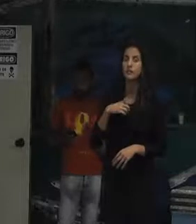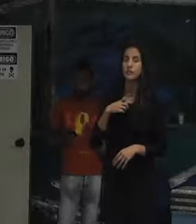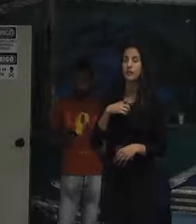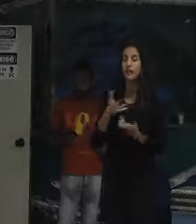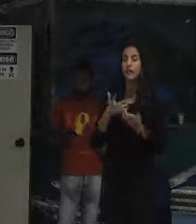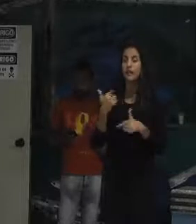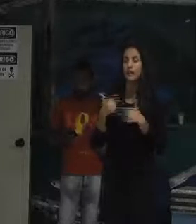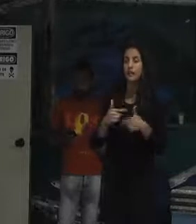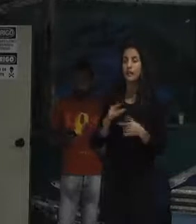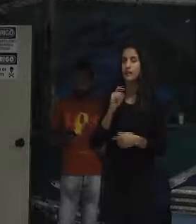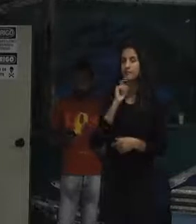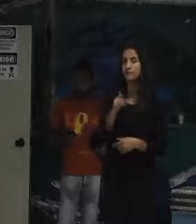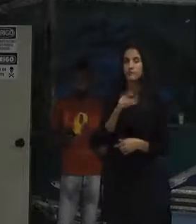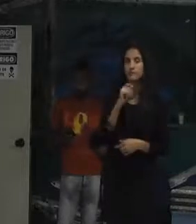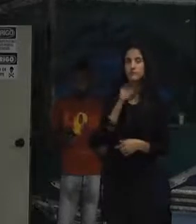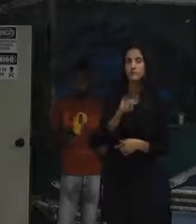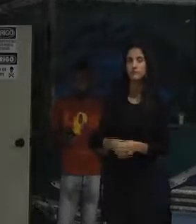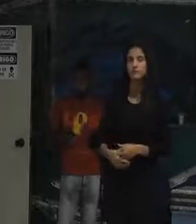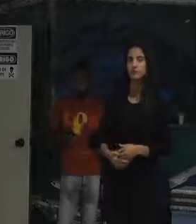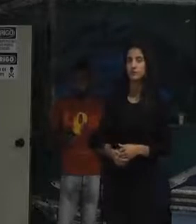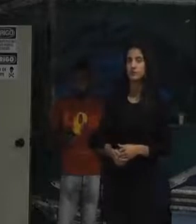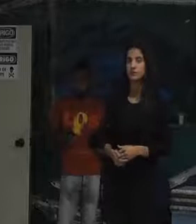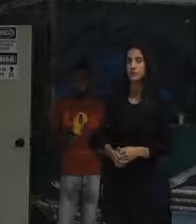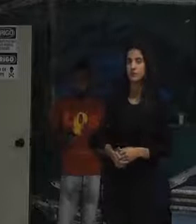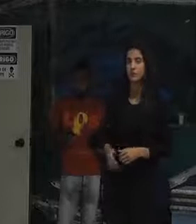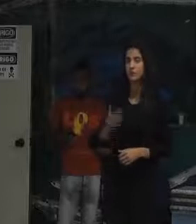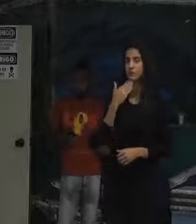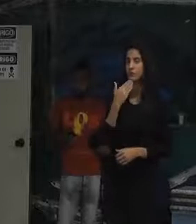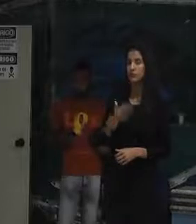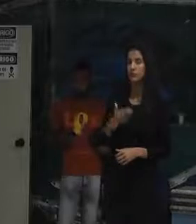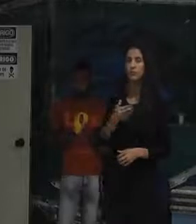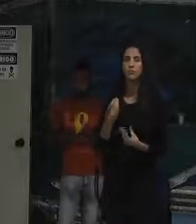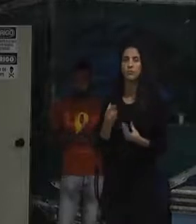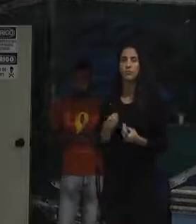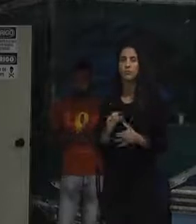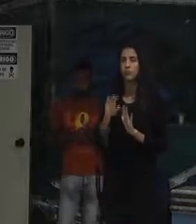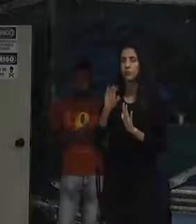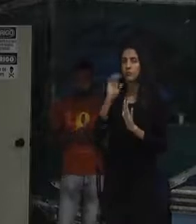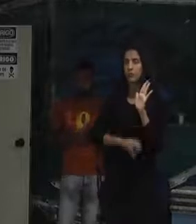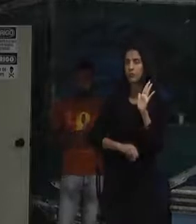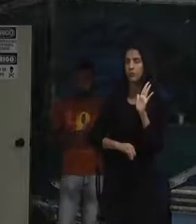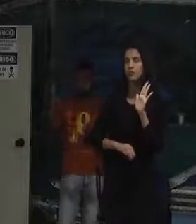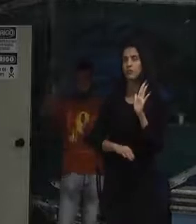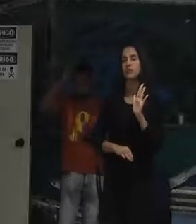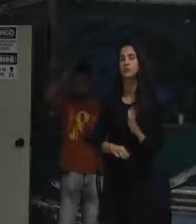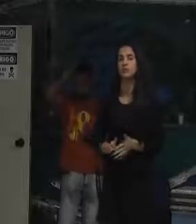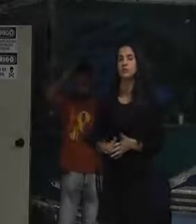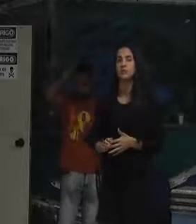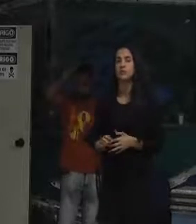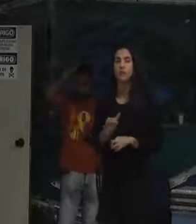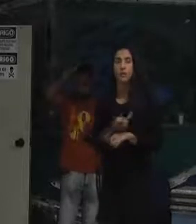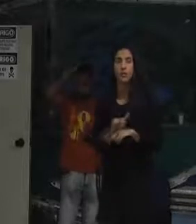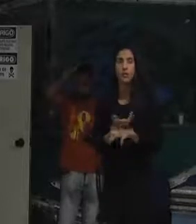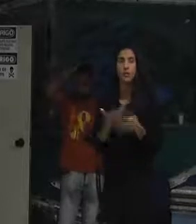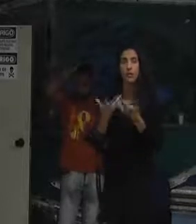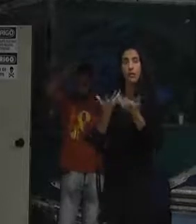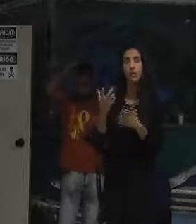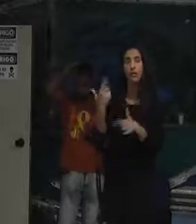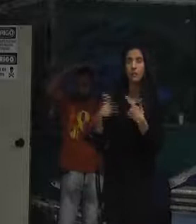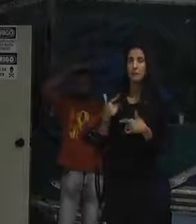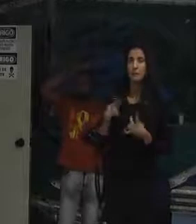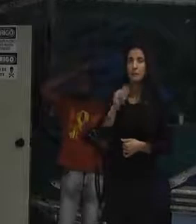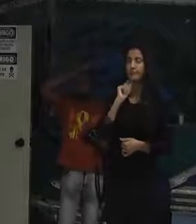não conseguem, vereador Zeneguinho. É pedidos e mais pedidos, é muitos currículos, as pessoas procurando. E assim não encontra esse posto de trabalho.